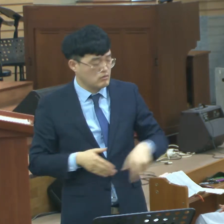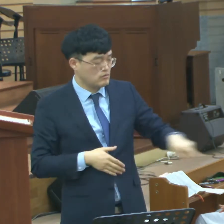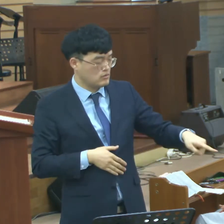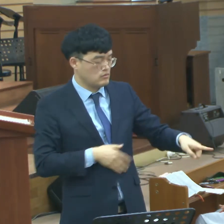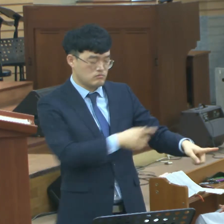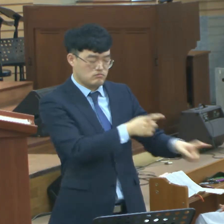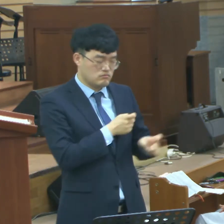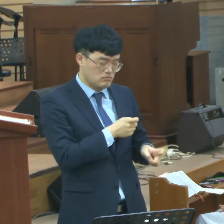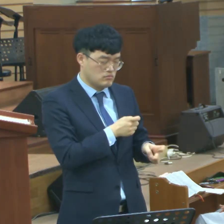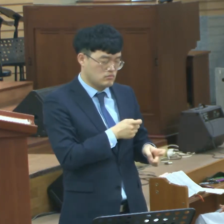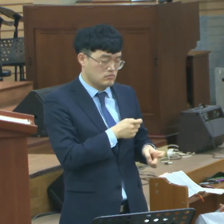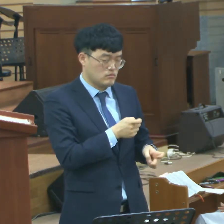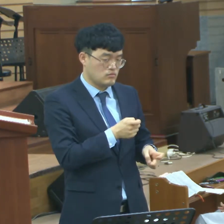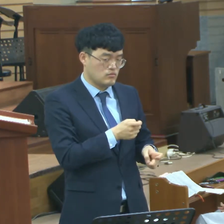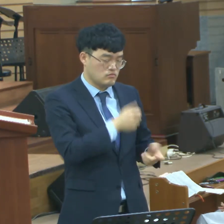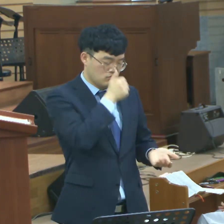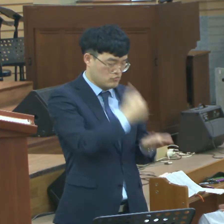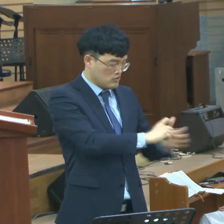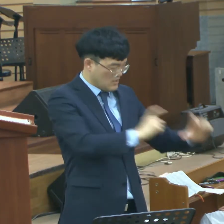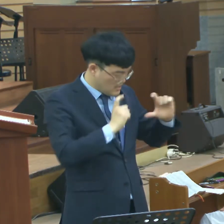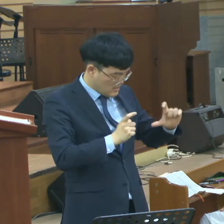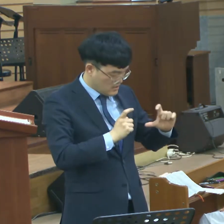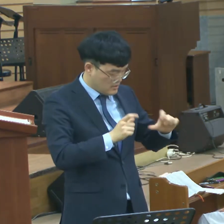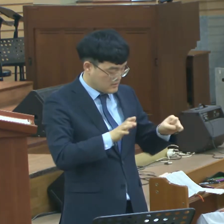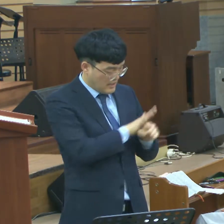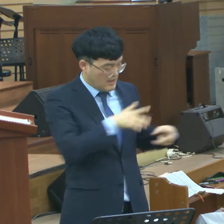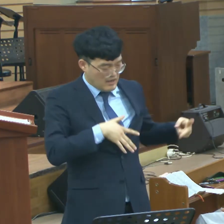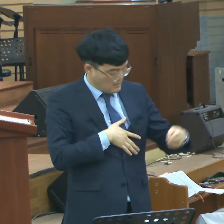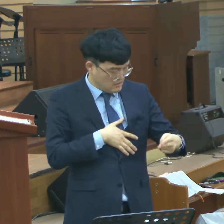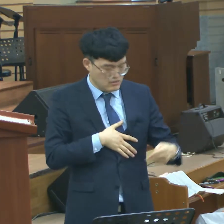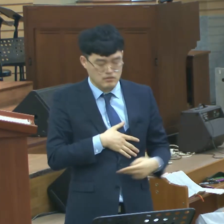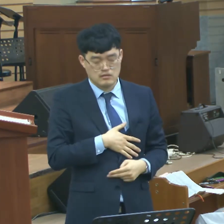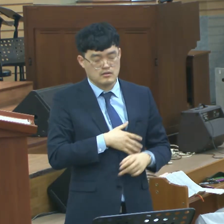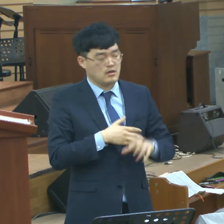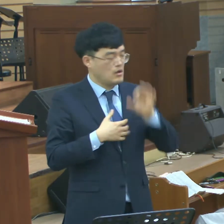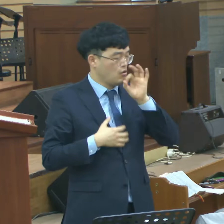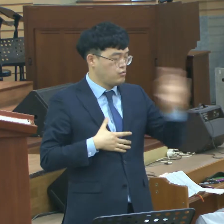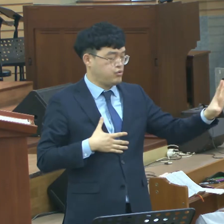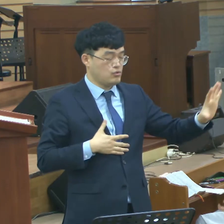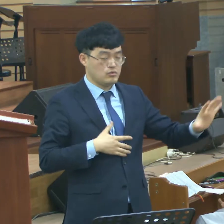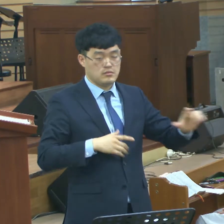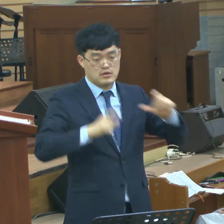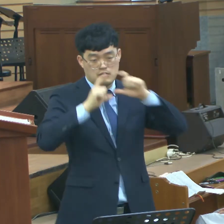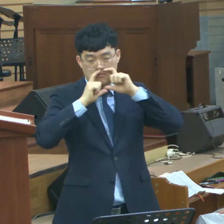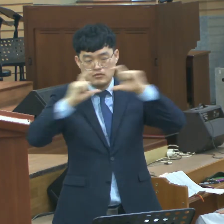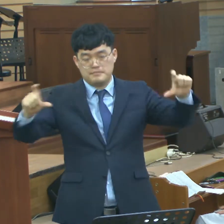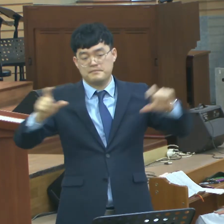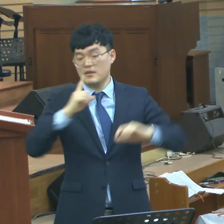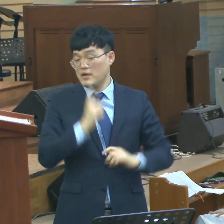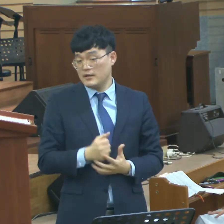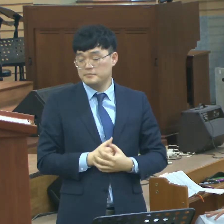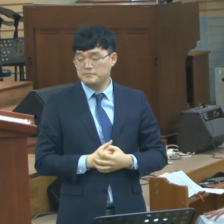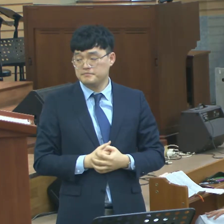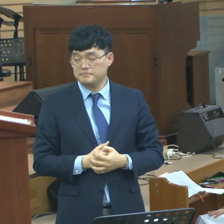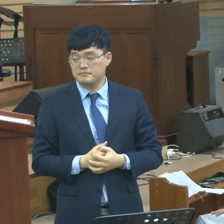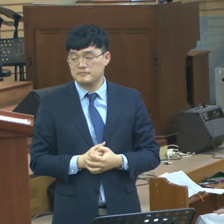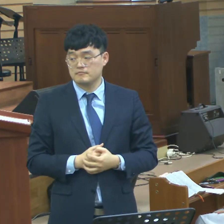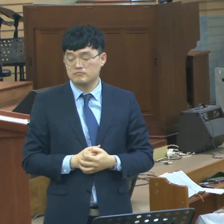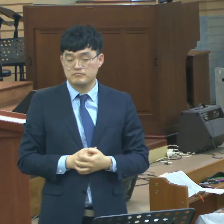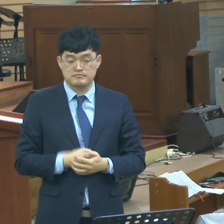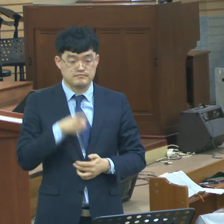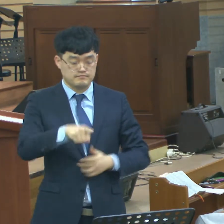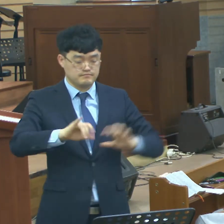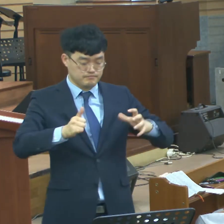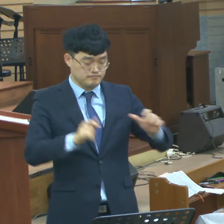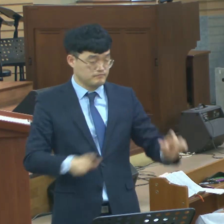정죄하리요? 누가 우리를 그리스도의 사랑에서 끊으리요? 그렇게 선포할 수 있었던 것이죠. 물론 이